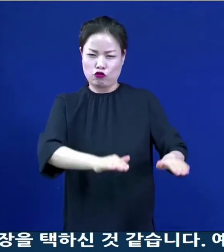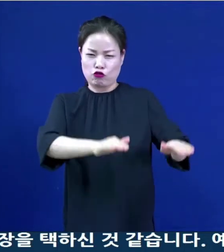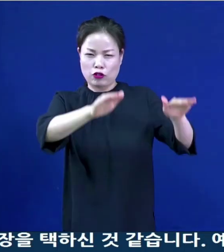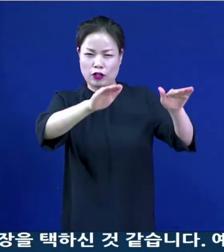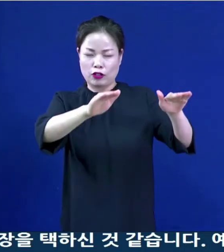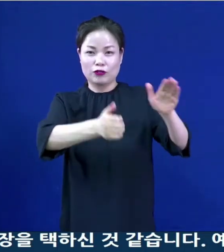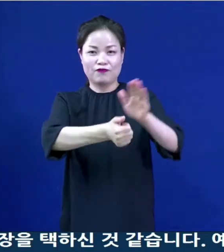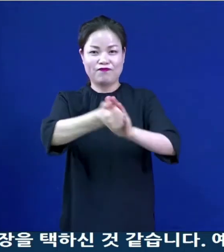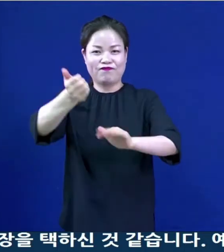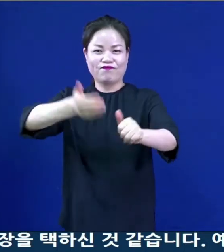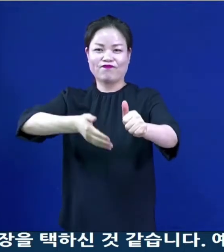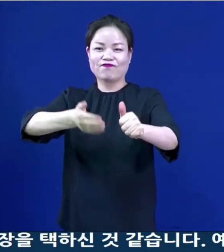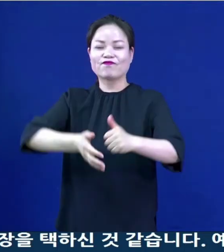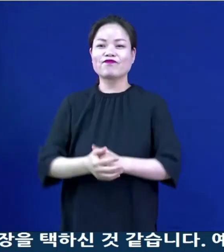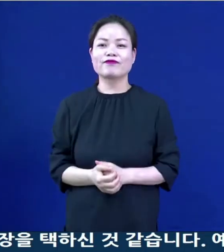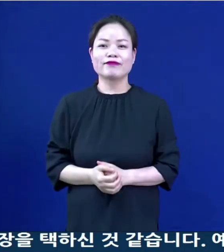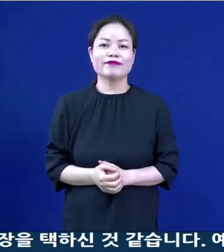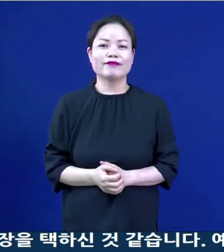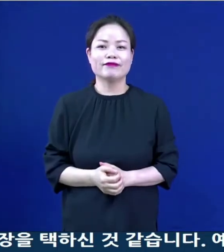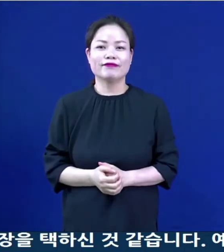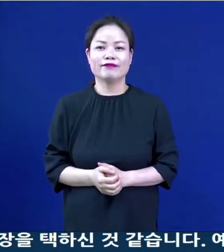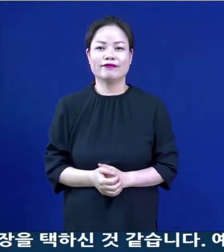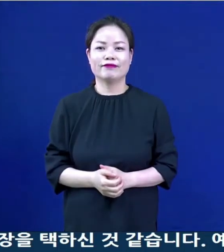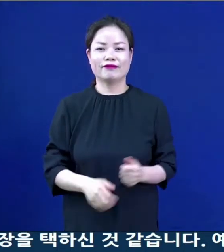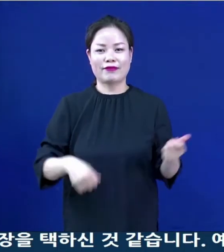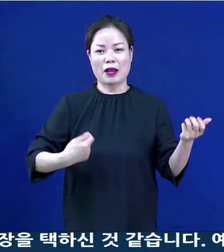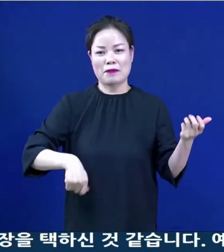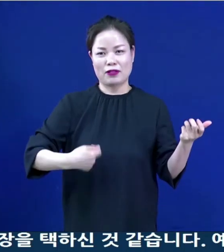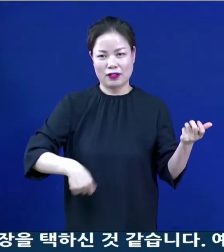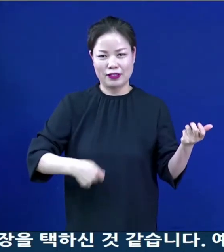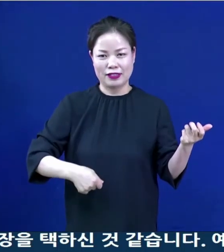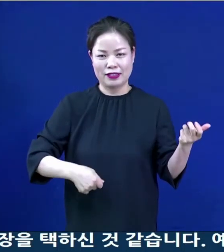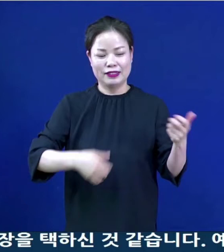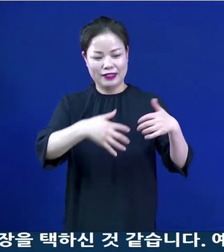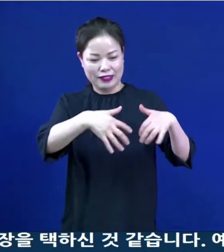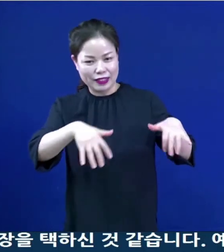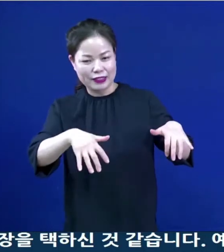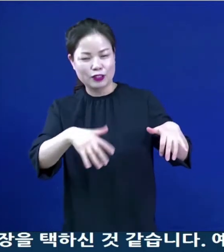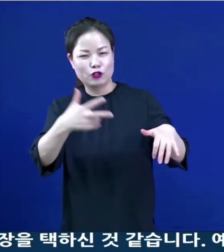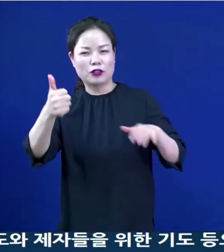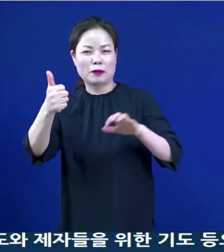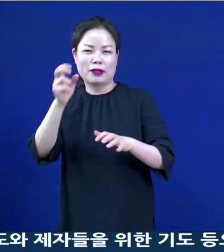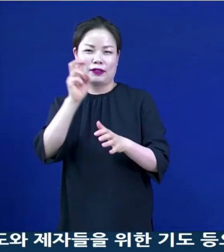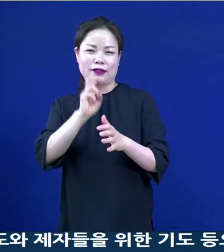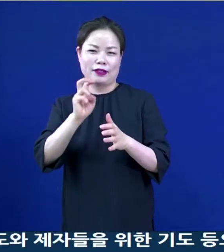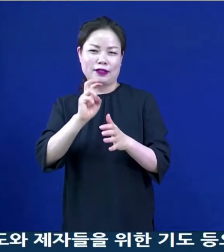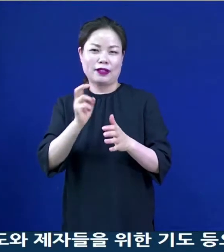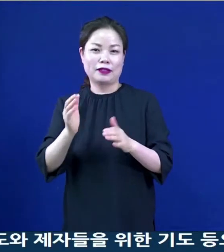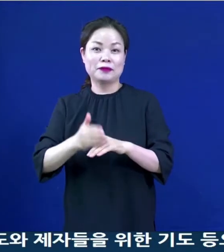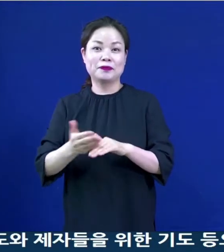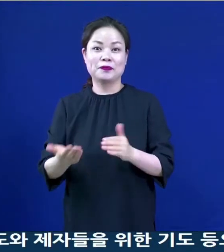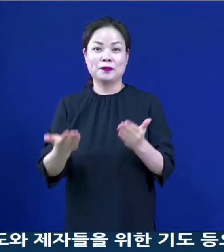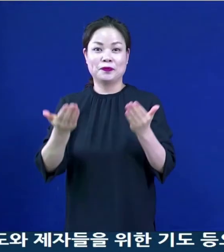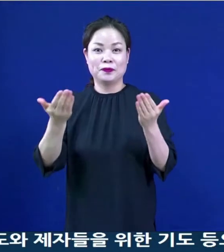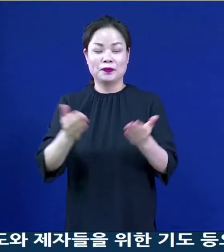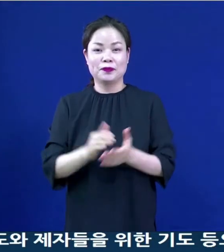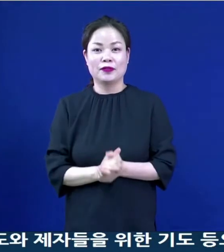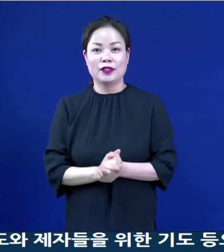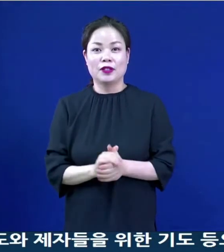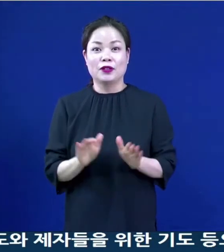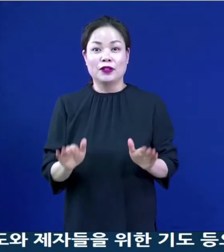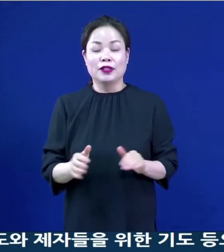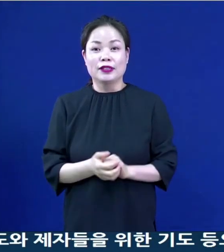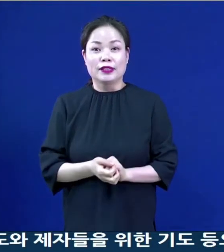안에서 소망합니다. 만돌린 중창단, 또 주님 앞에 귀한 영광 감사드립니다. 자,